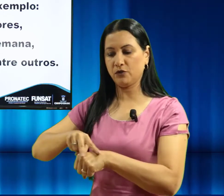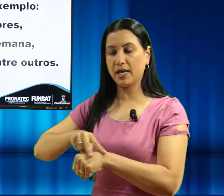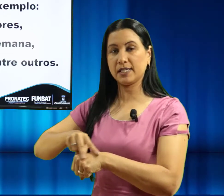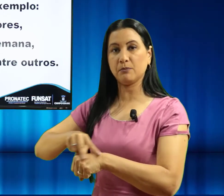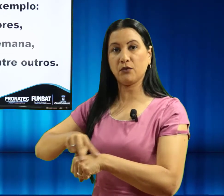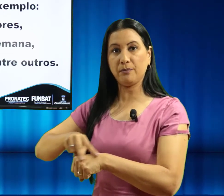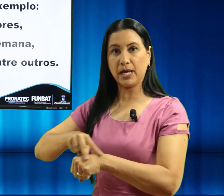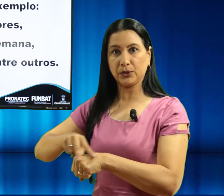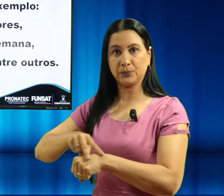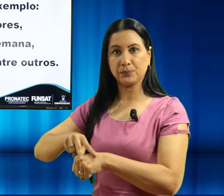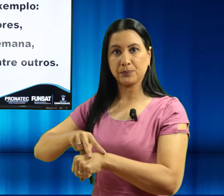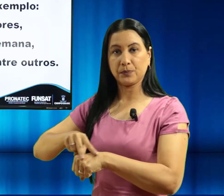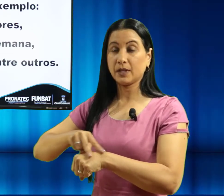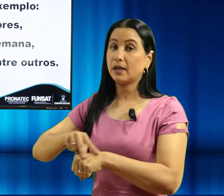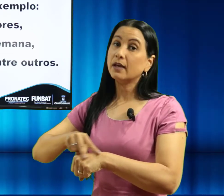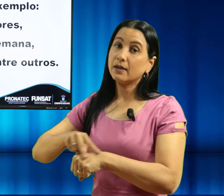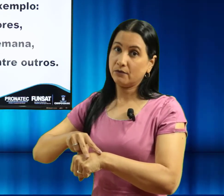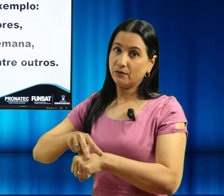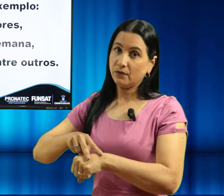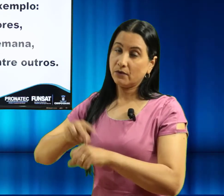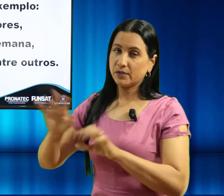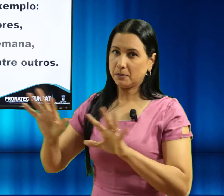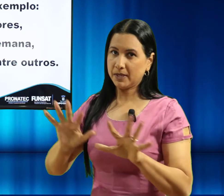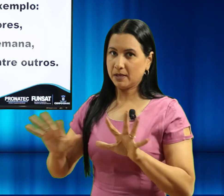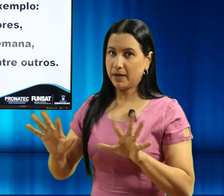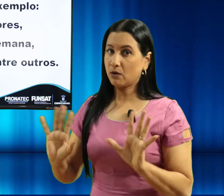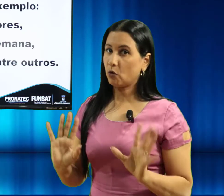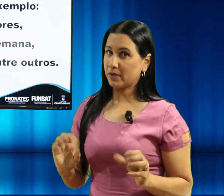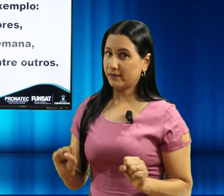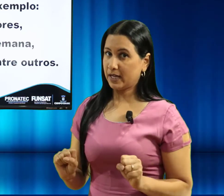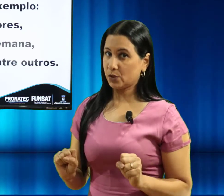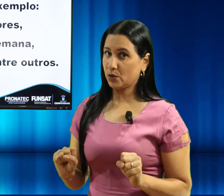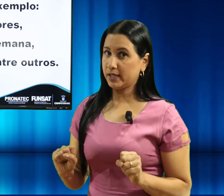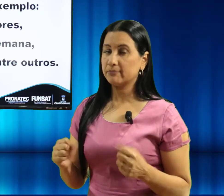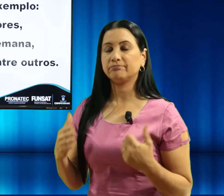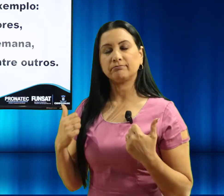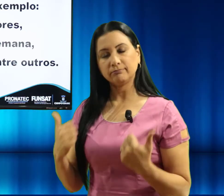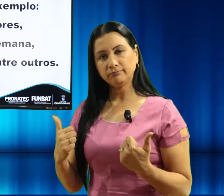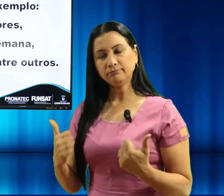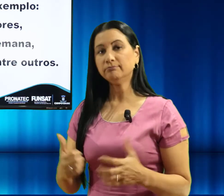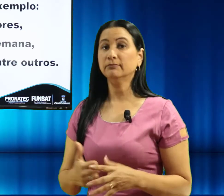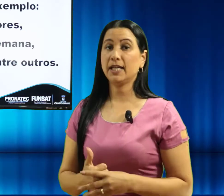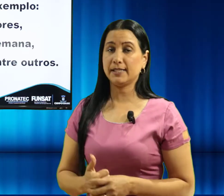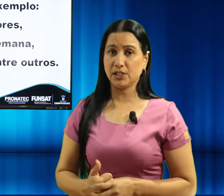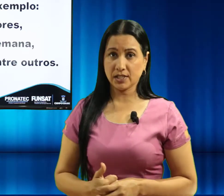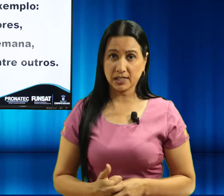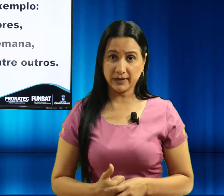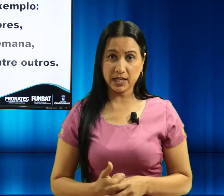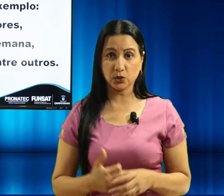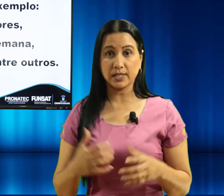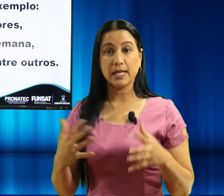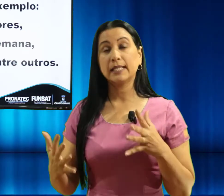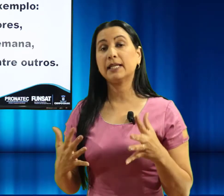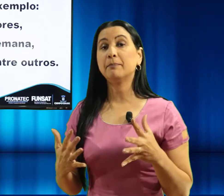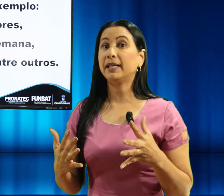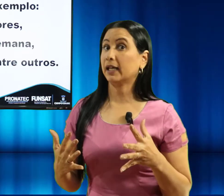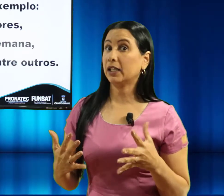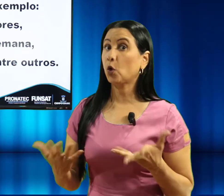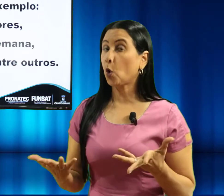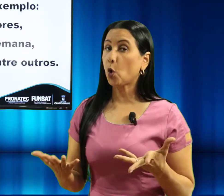esse movimento. Vocês perceberam algumas variações? Existem essas variações. Também em